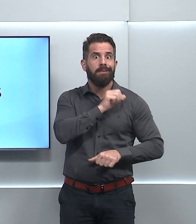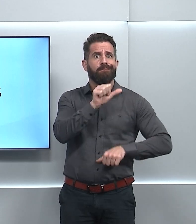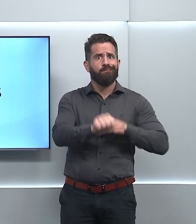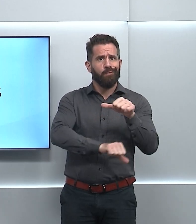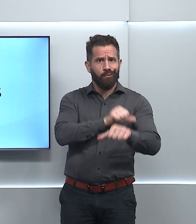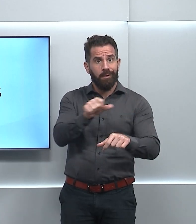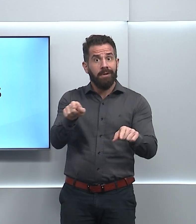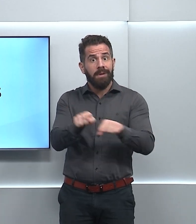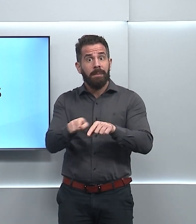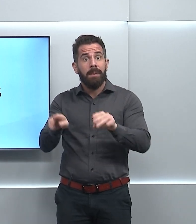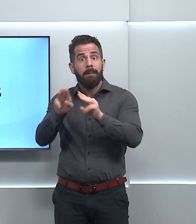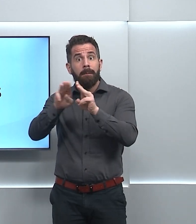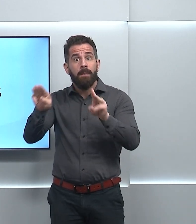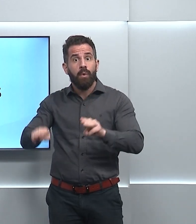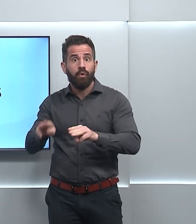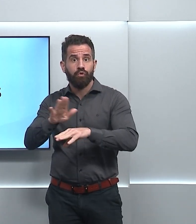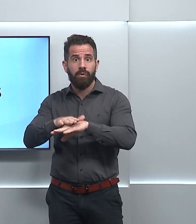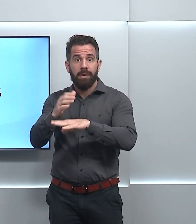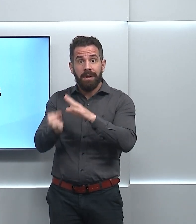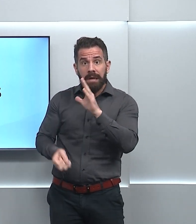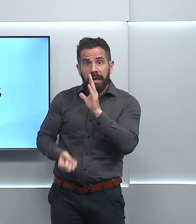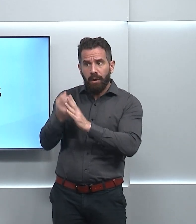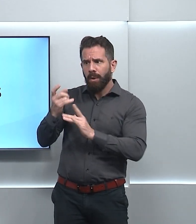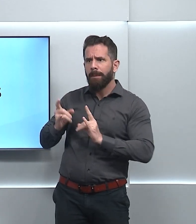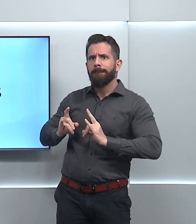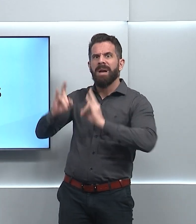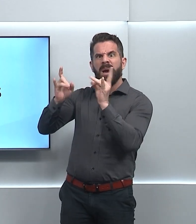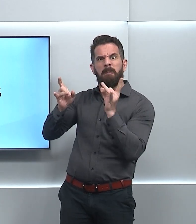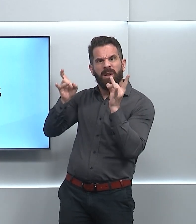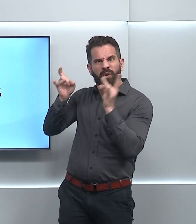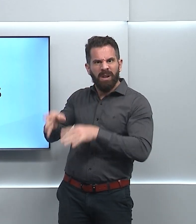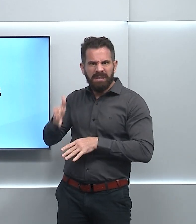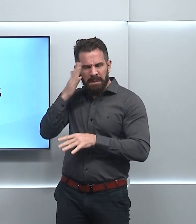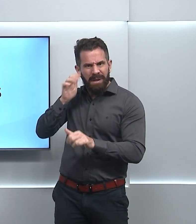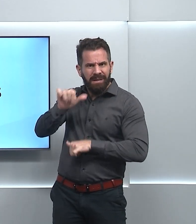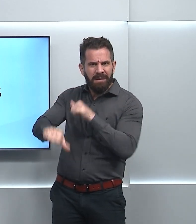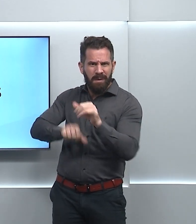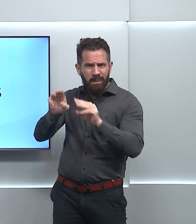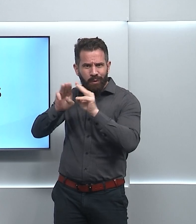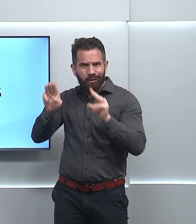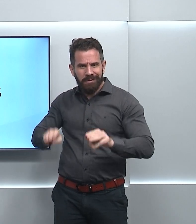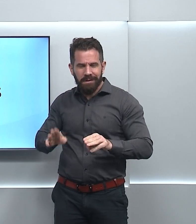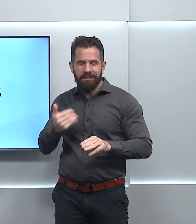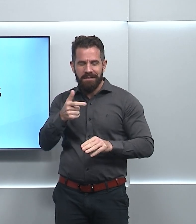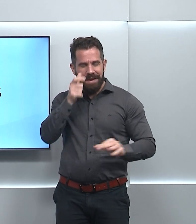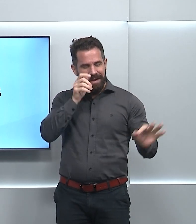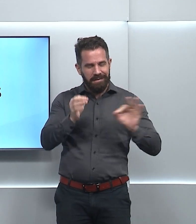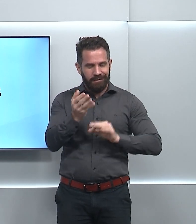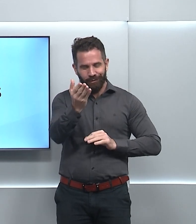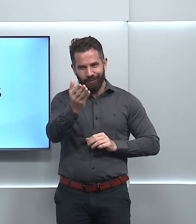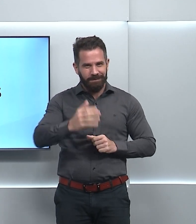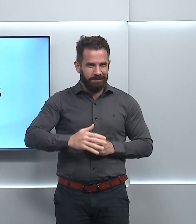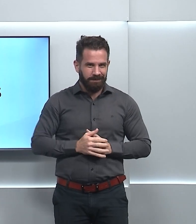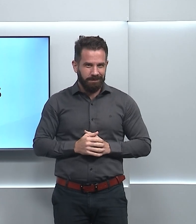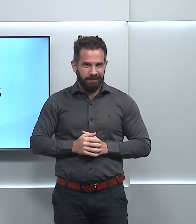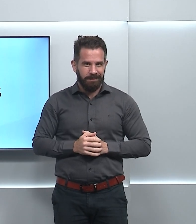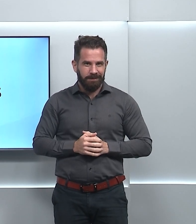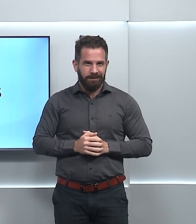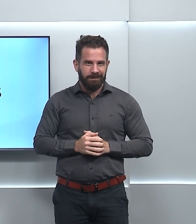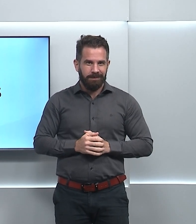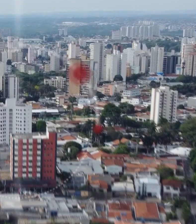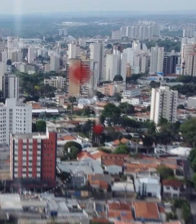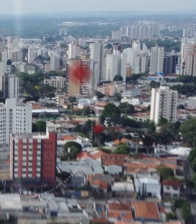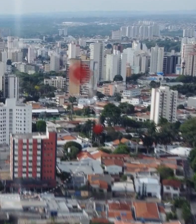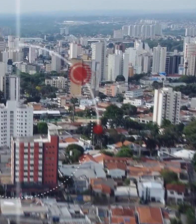um museu que foi criado em um prédio abandonado aqui em Goiânia. Vem com a gente, o programa já está no ar.